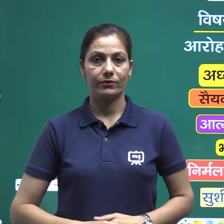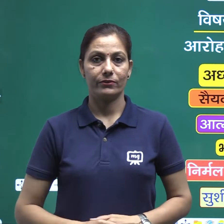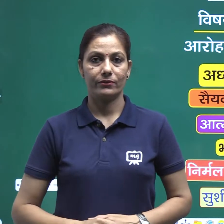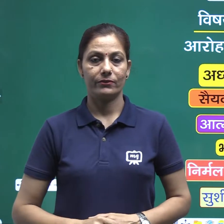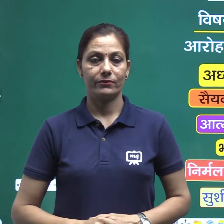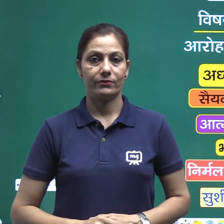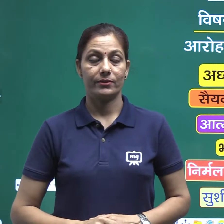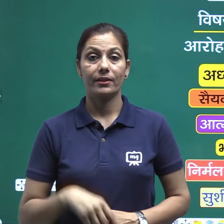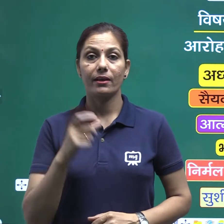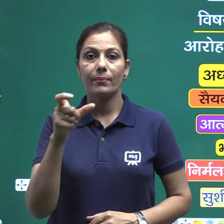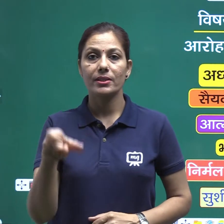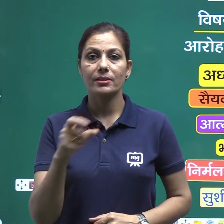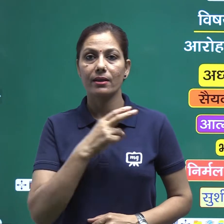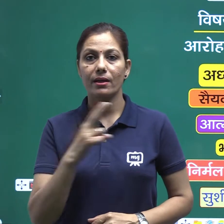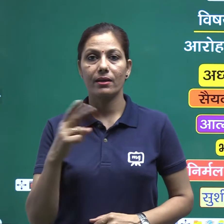सैयद हैदर रजा,